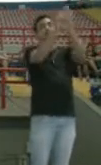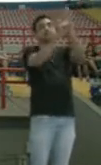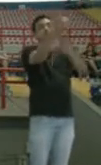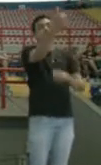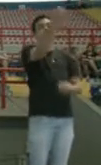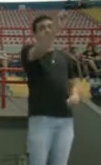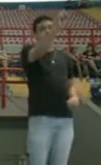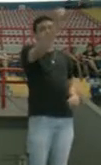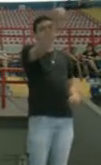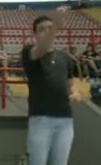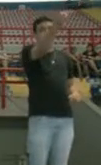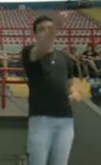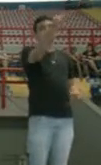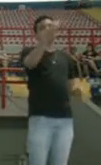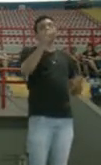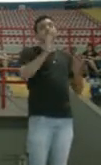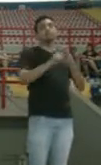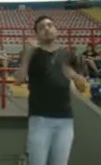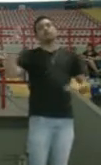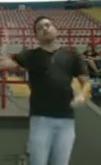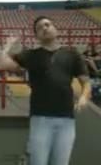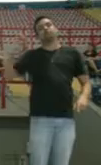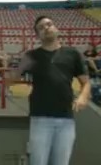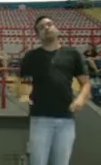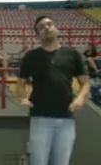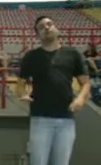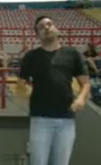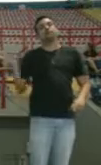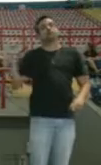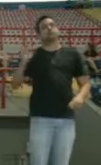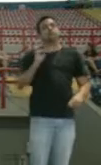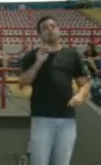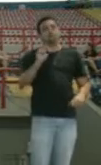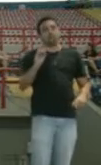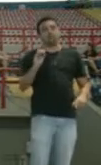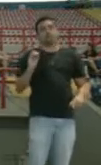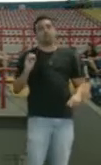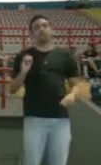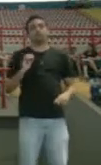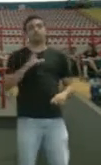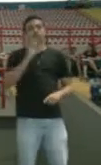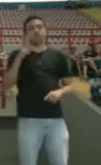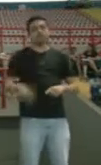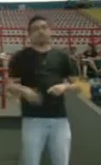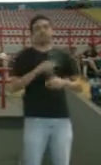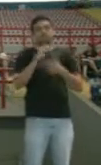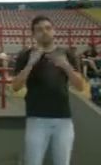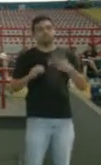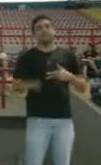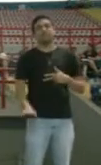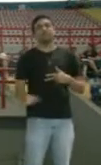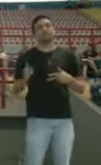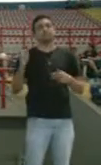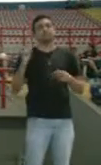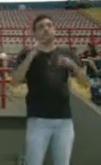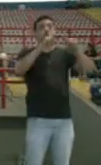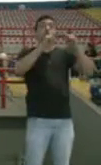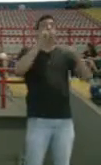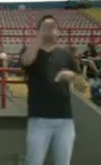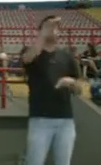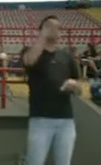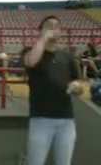XVII. Fábio Frota, menina ainda, tá? Lá no século XVII, vai explodir